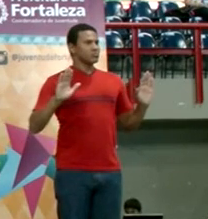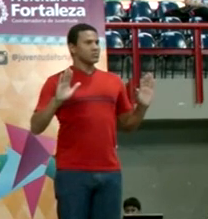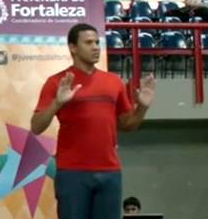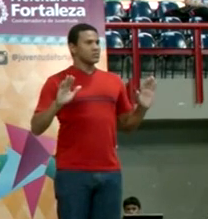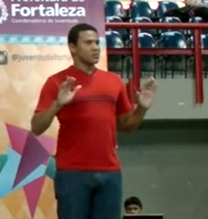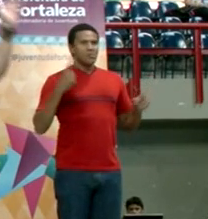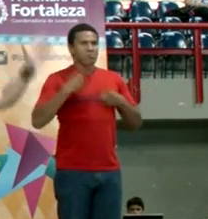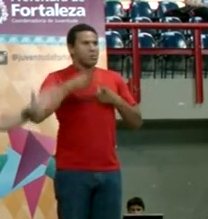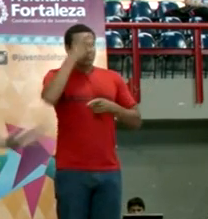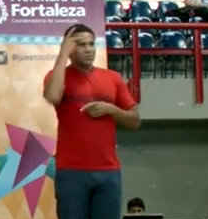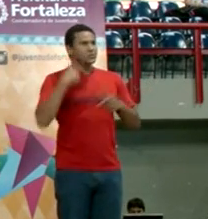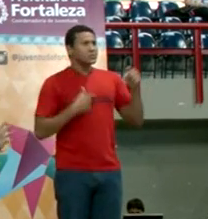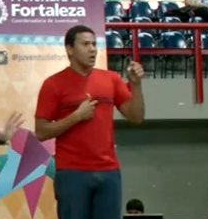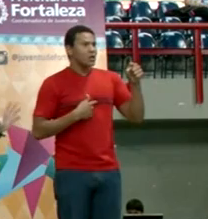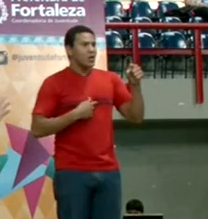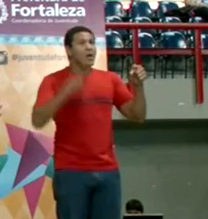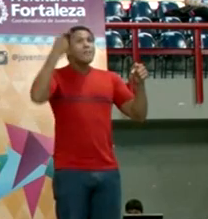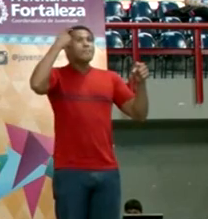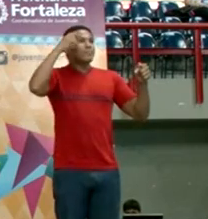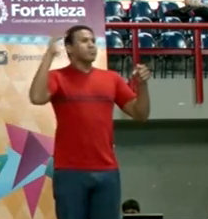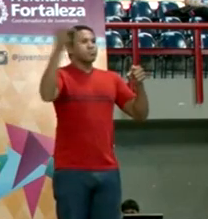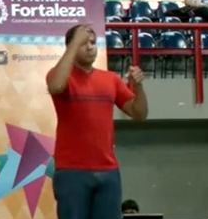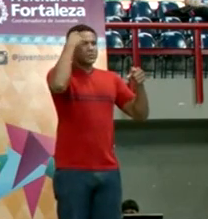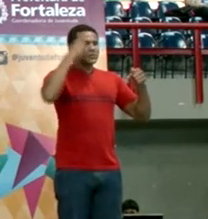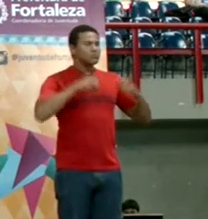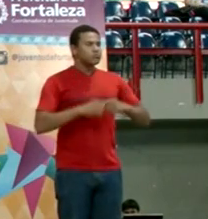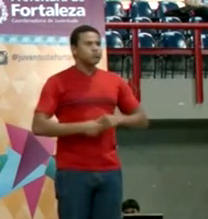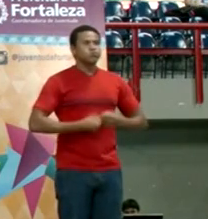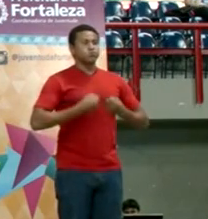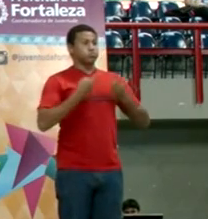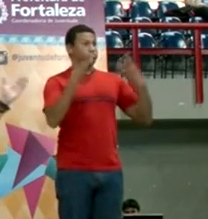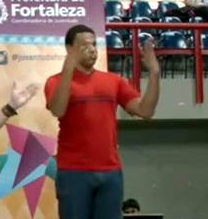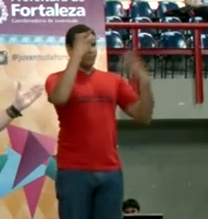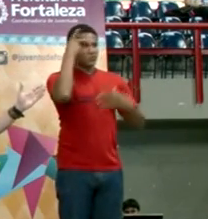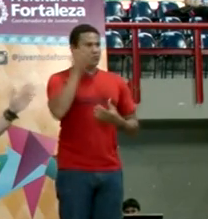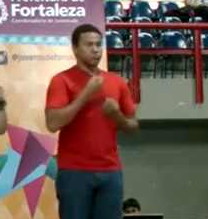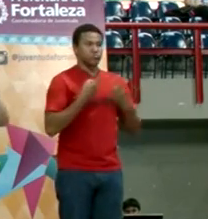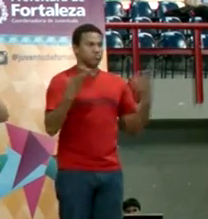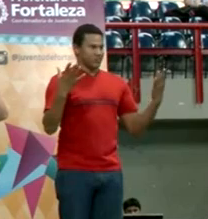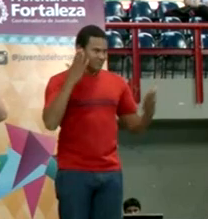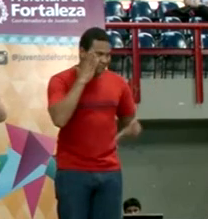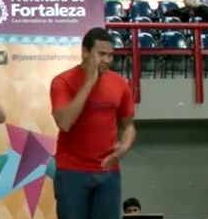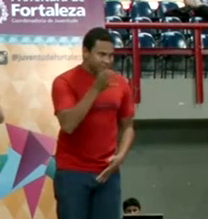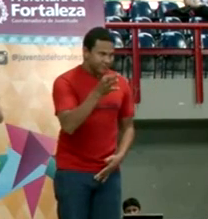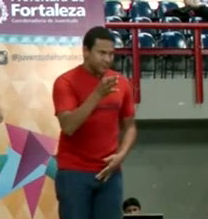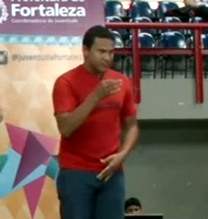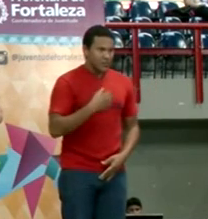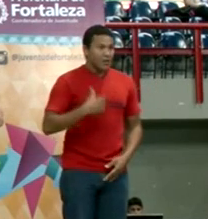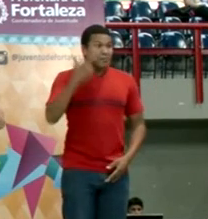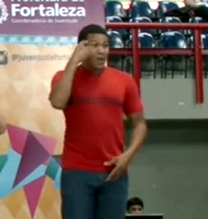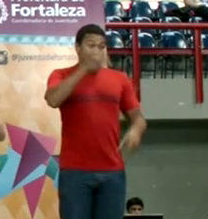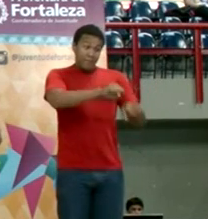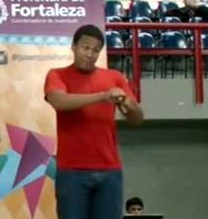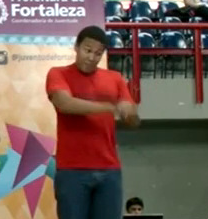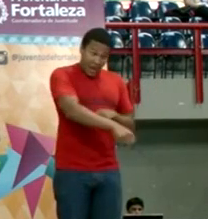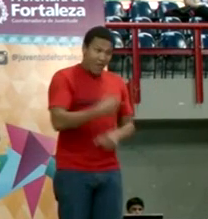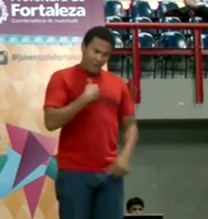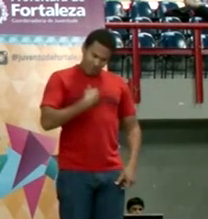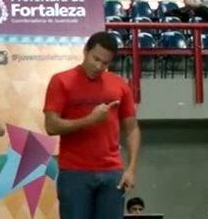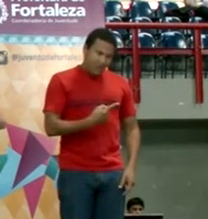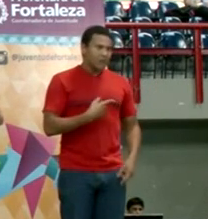grupo o quê? Imenso, poderosíssimo, tá? Vamos lá. O primeiro, uma coisa é você dizer que vai matar, outra coisa é você